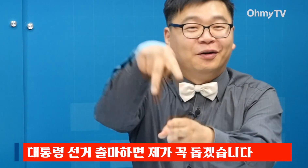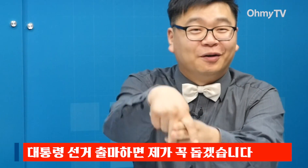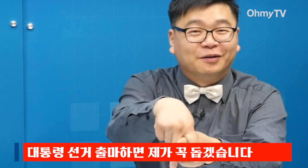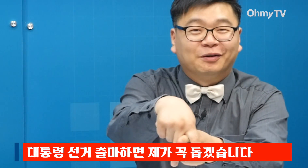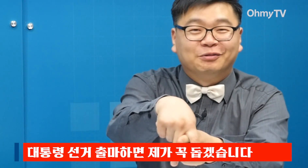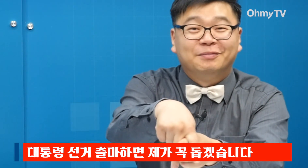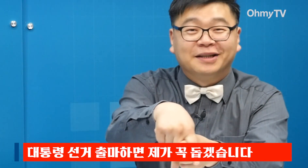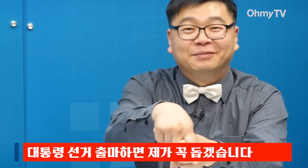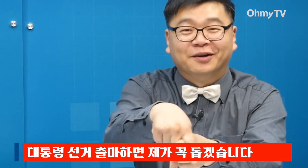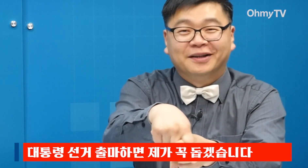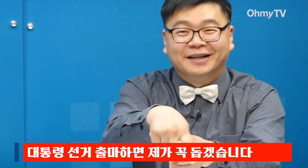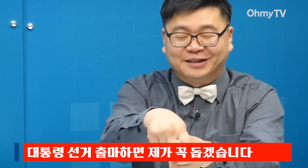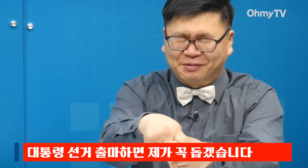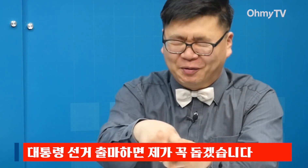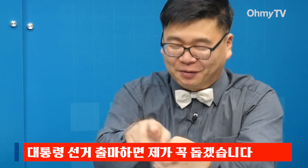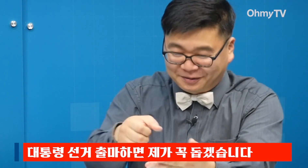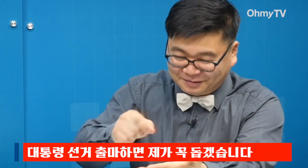대통령 선거 출마하시면 제가 꼭